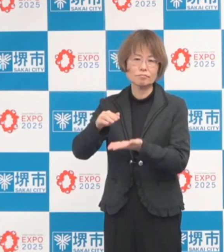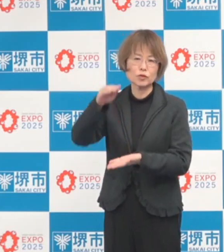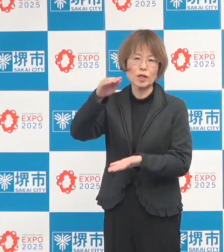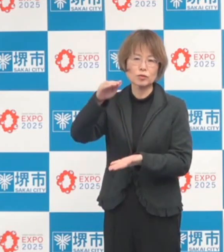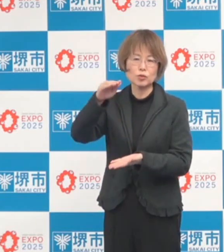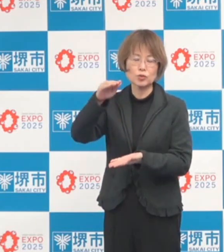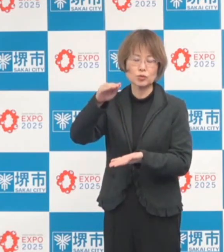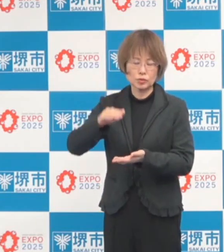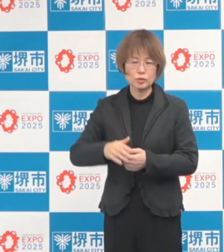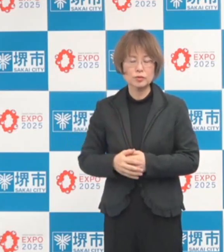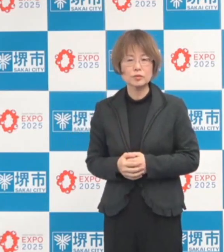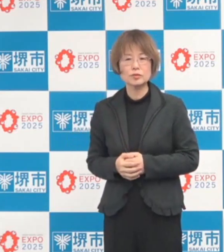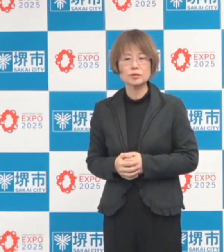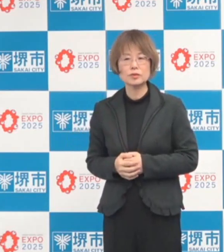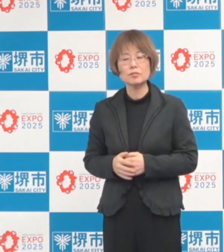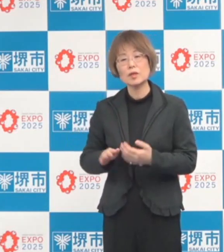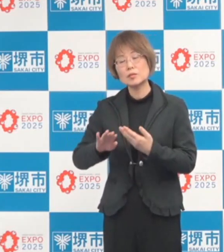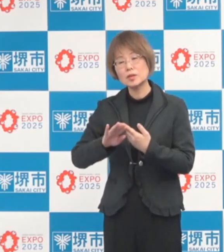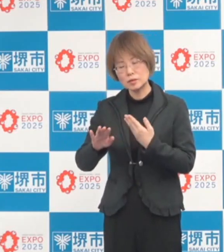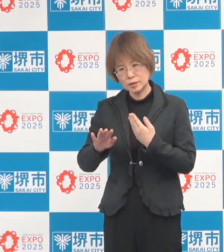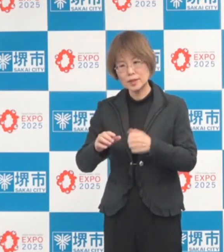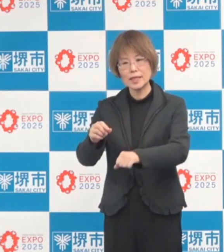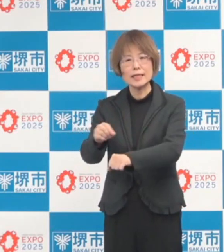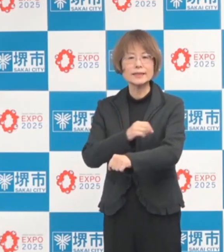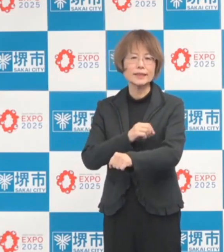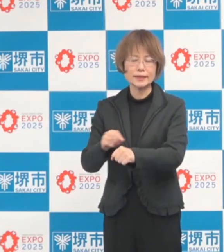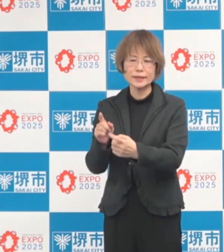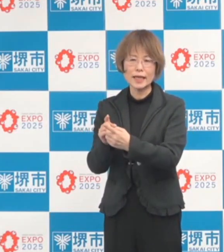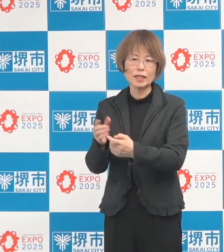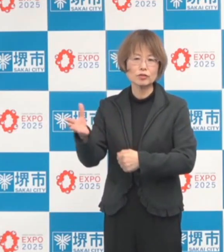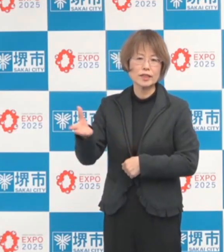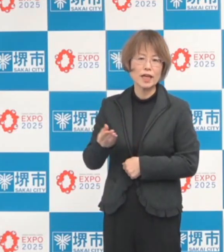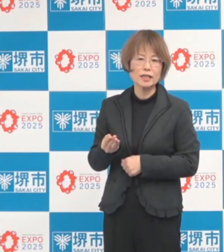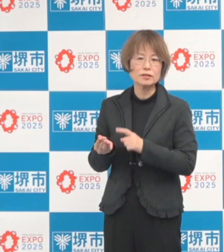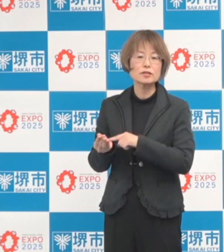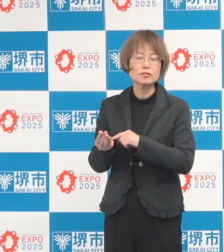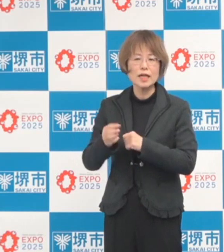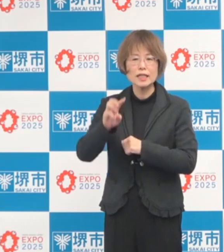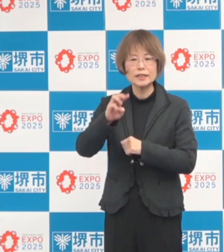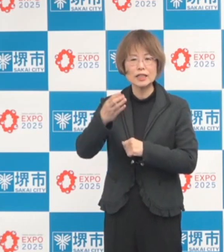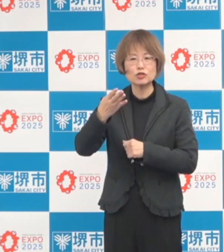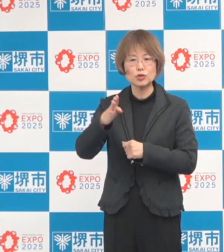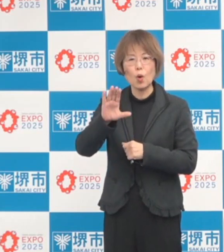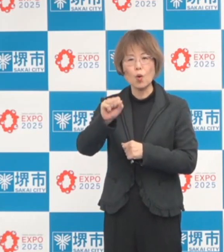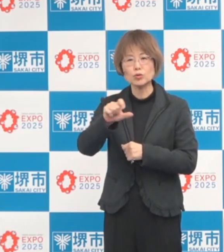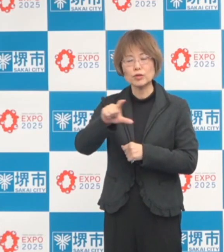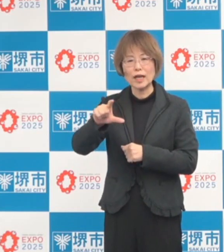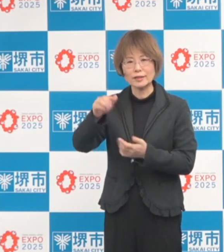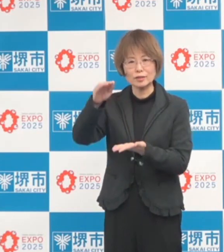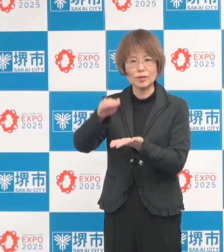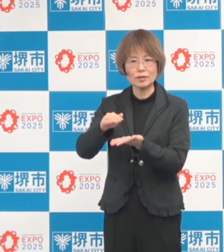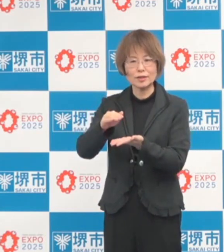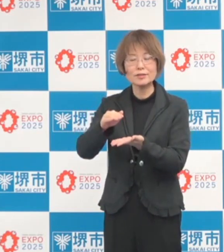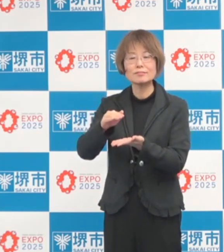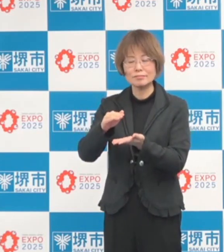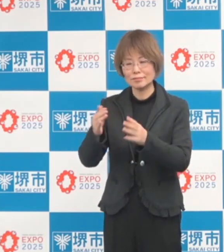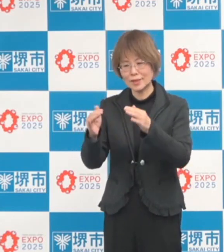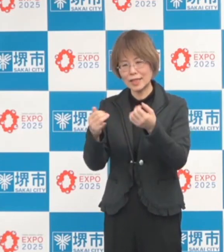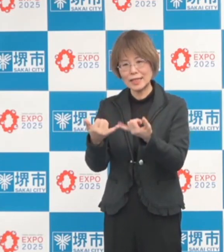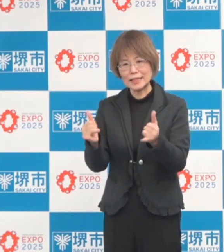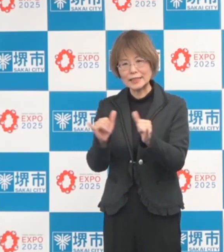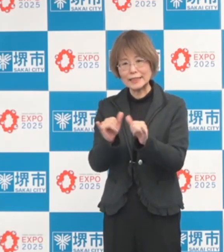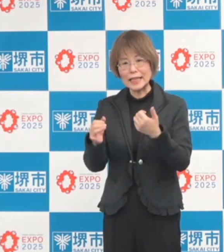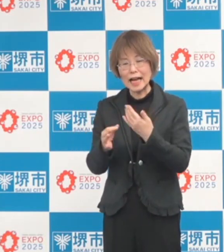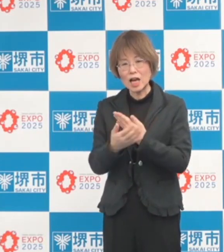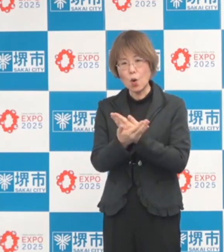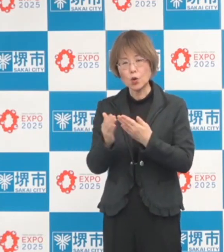をしていますが、一方で臨時財政対策債は34億円減少をしています。また社会保障関